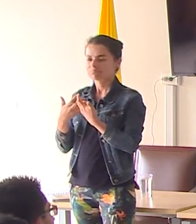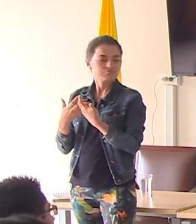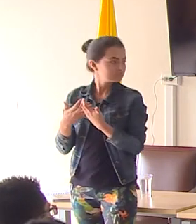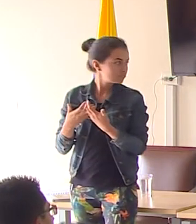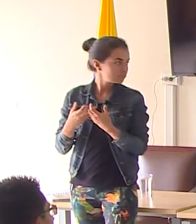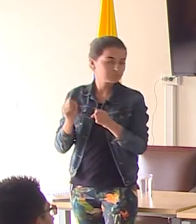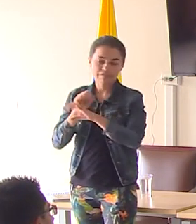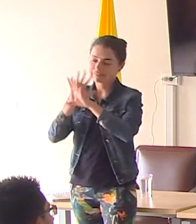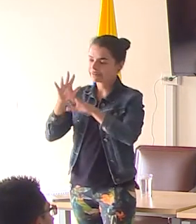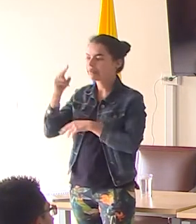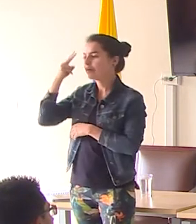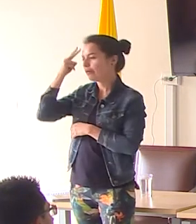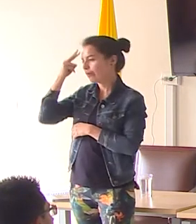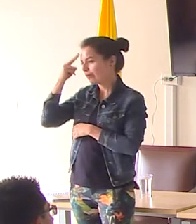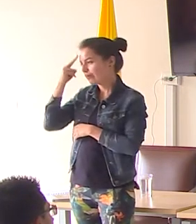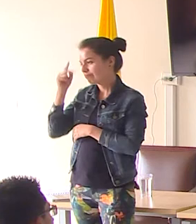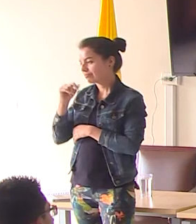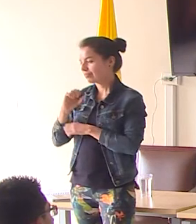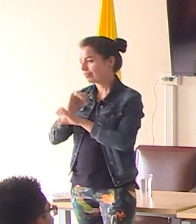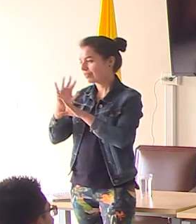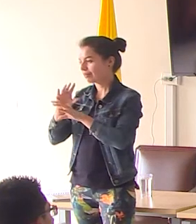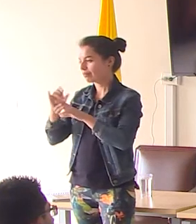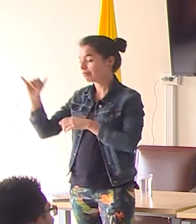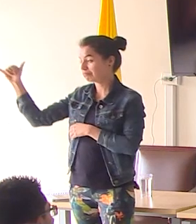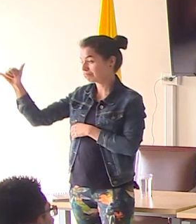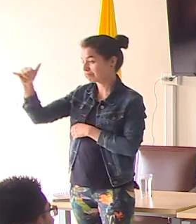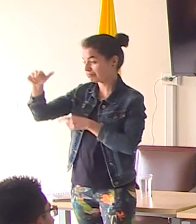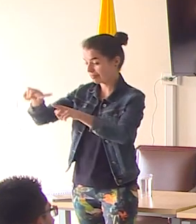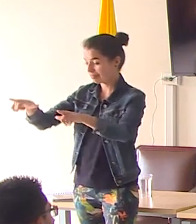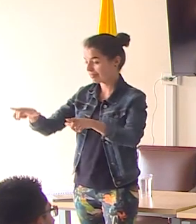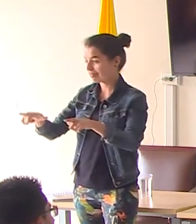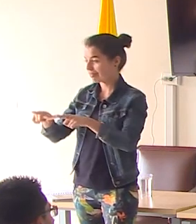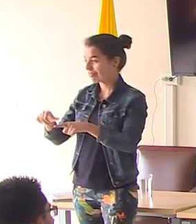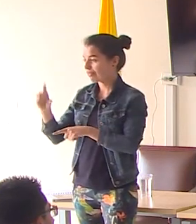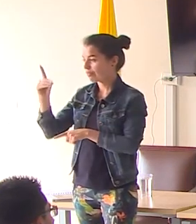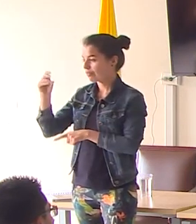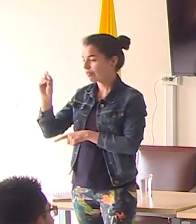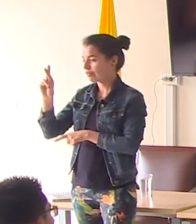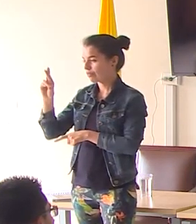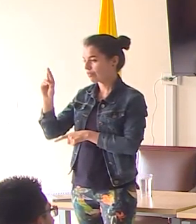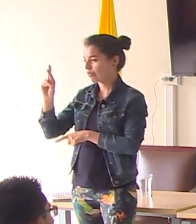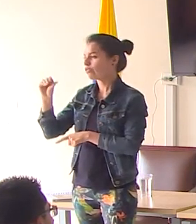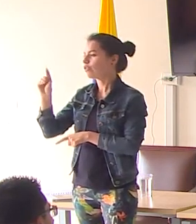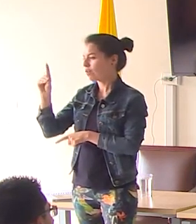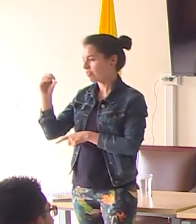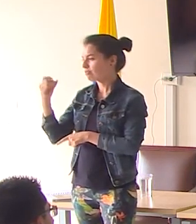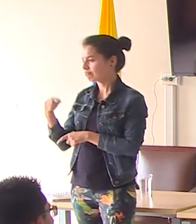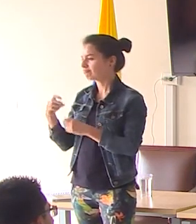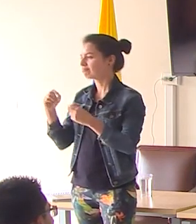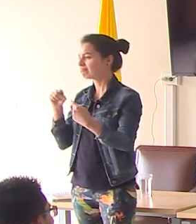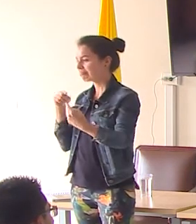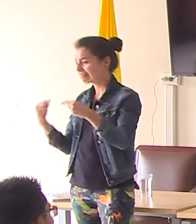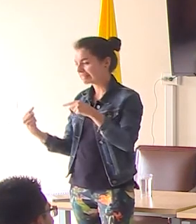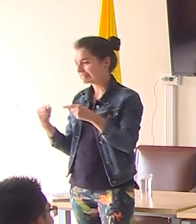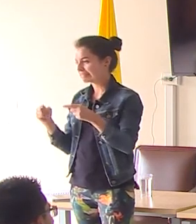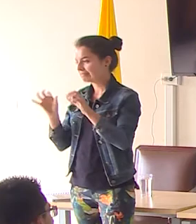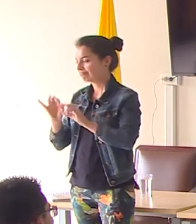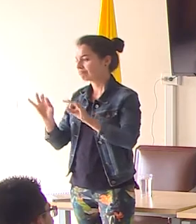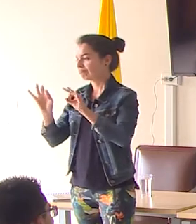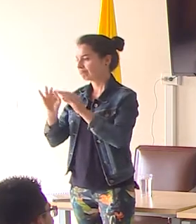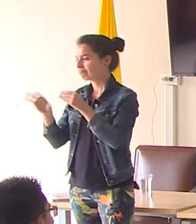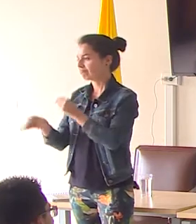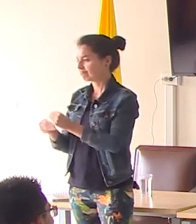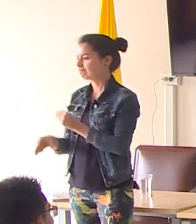y pues obviamente lo que va a hacer el aeropuerto eldorado se empiezan a configurar como esas grandes plataformas de conflictos ambientales